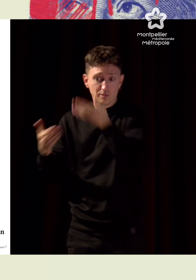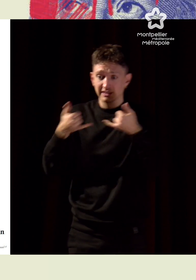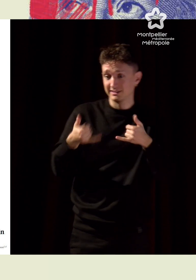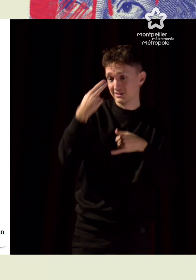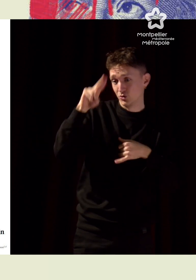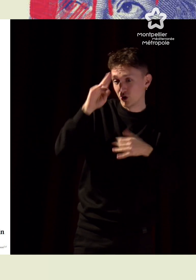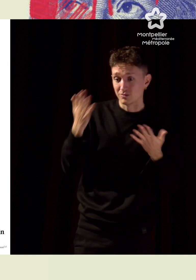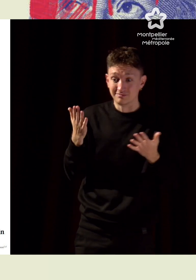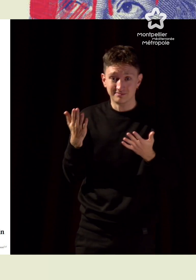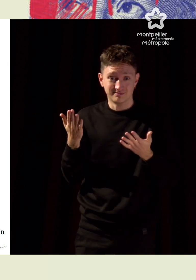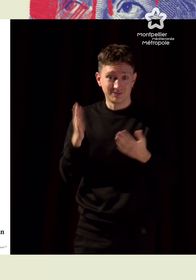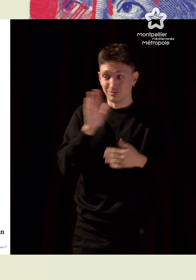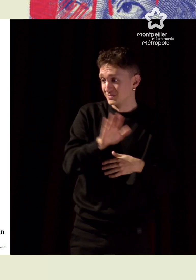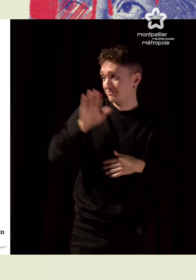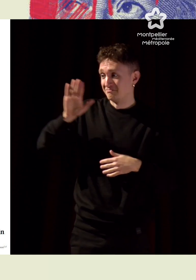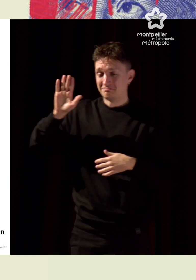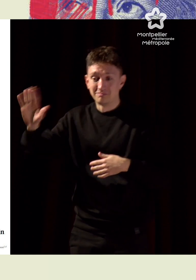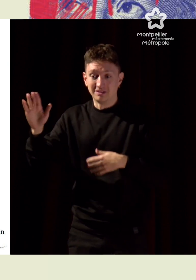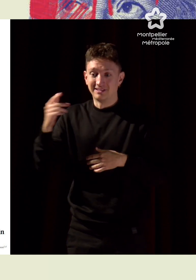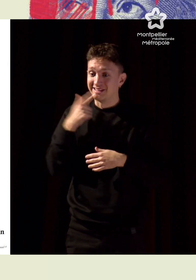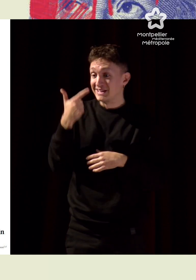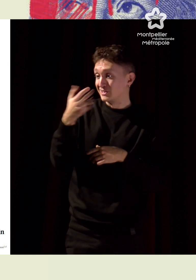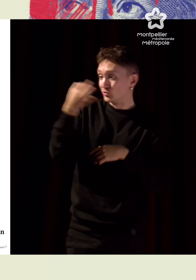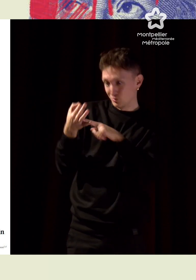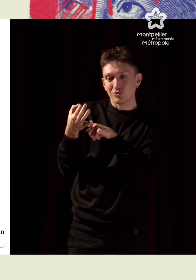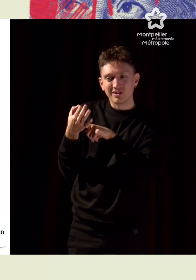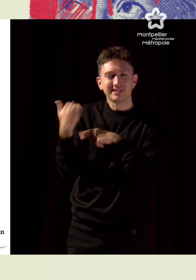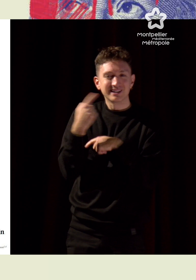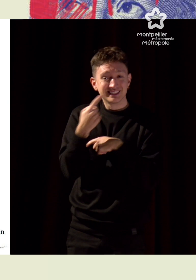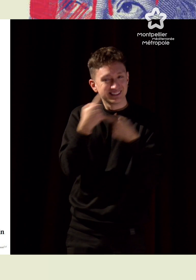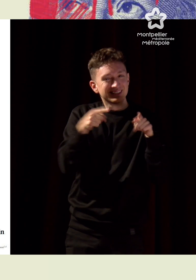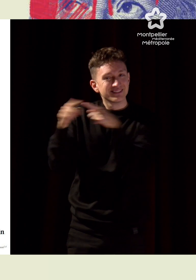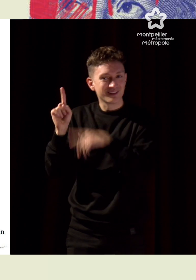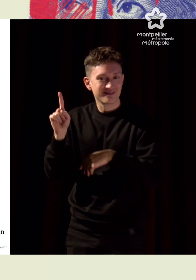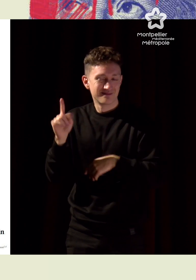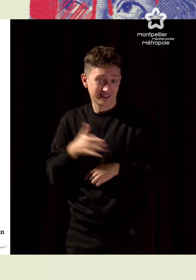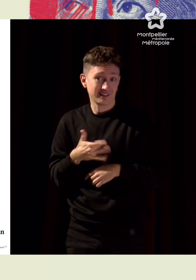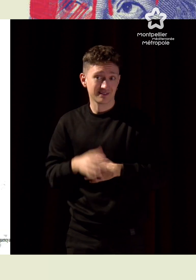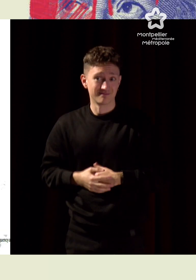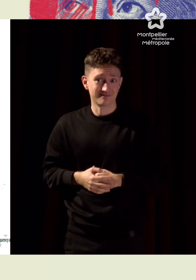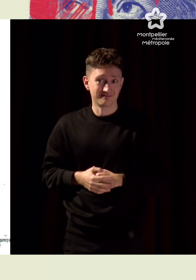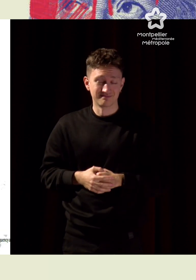donc c'est pas forcément les mêmes bouts de Néandertal qui étaient intéressants.